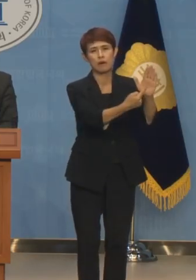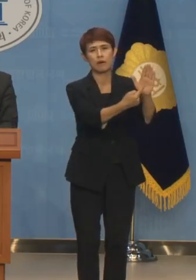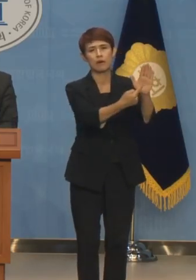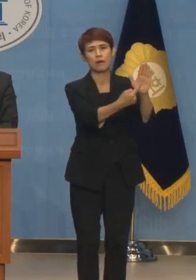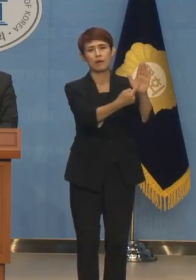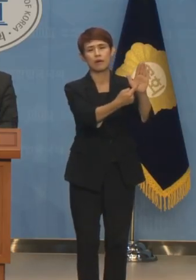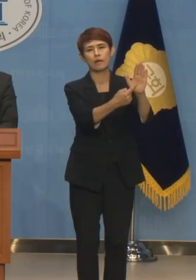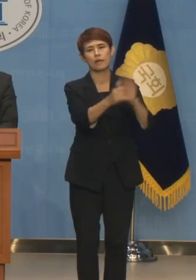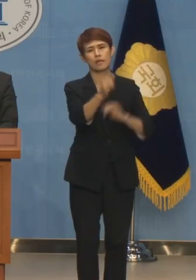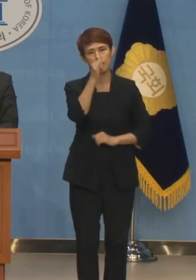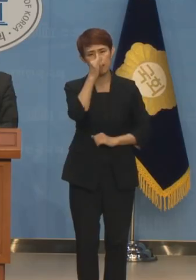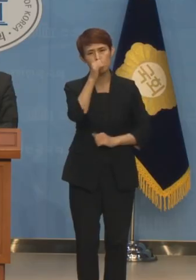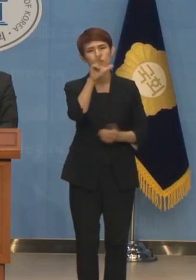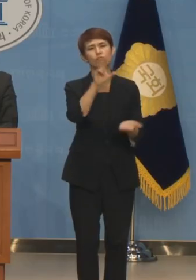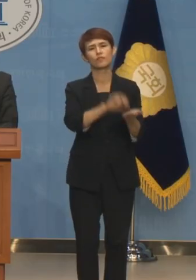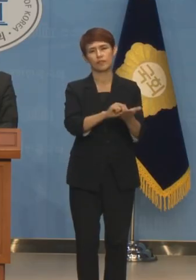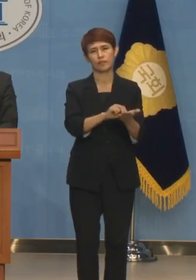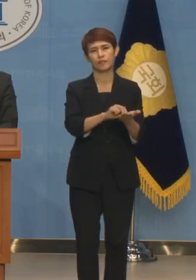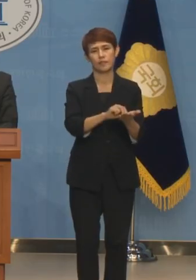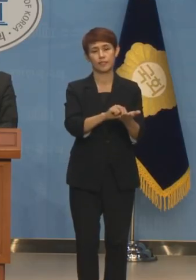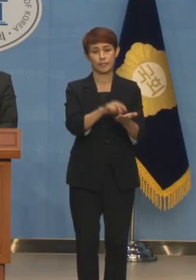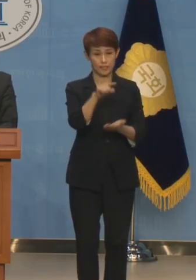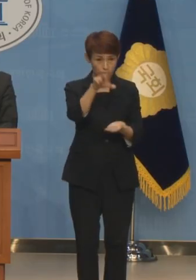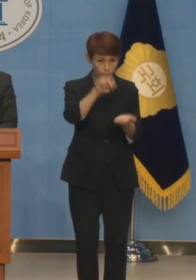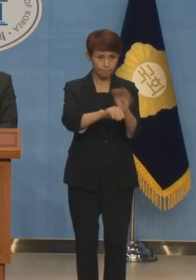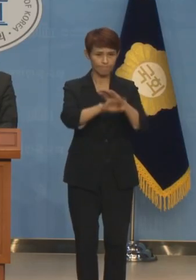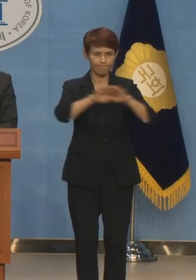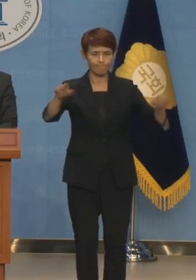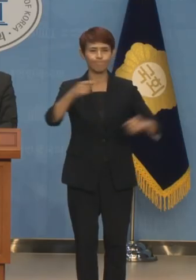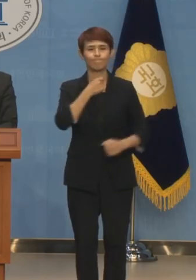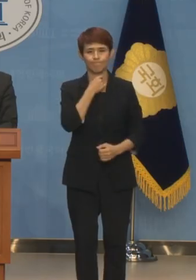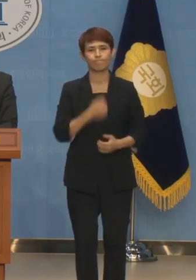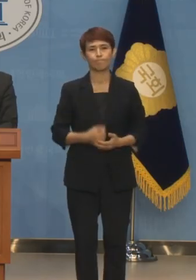또는 공고되는 문제를 해결하고자 합니다.